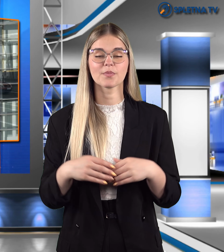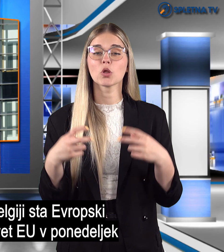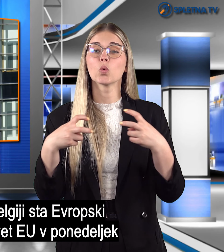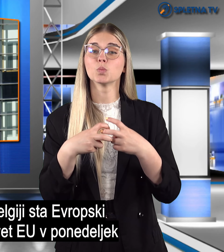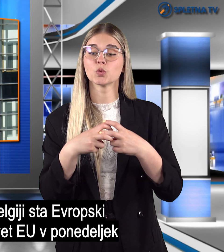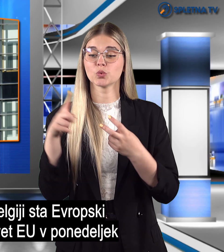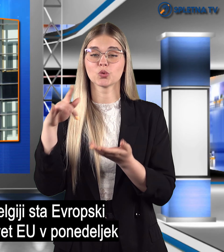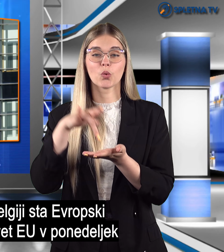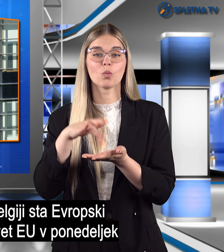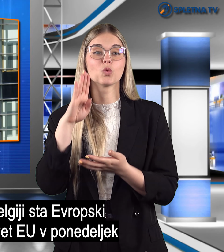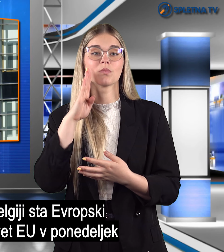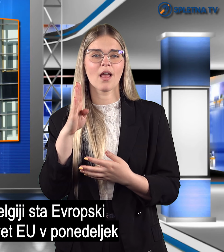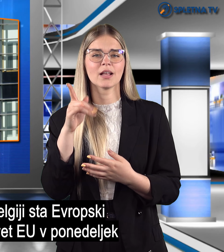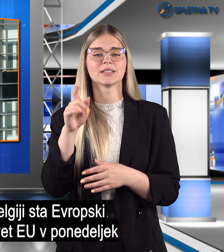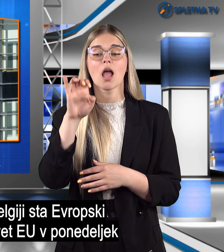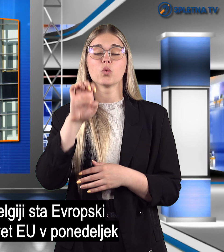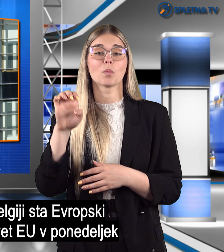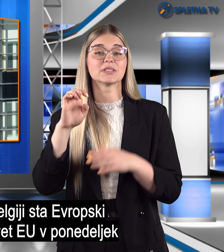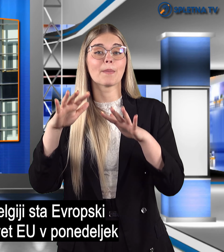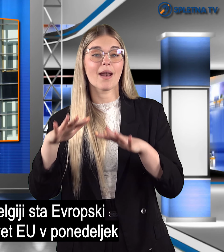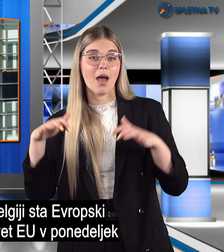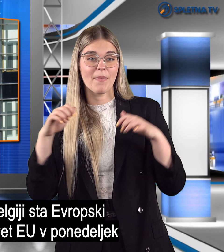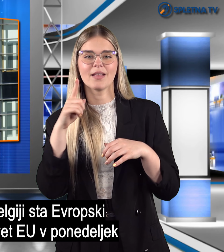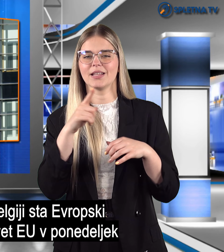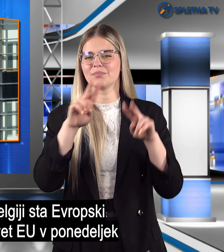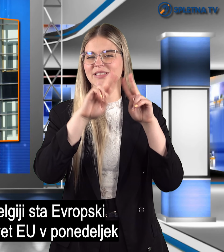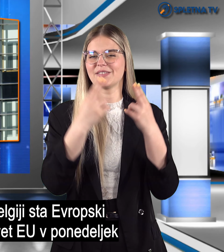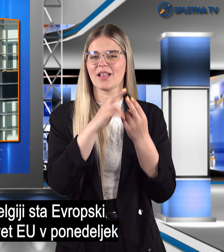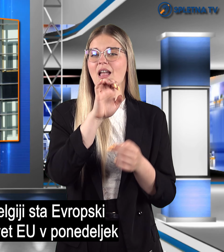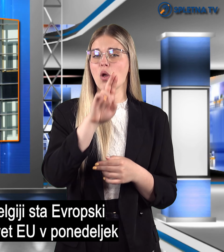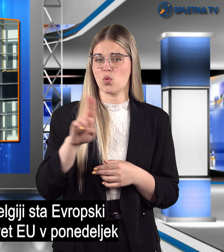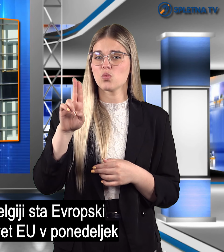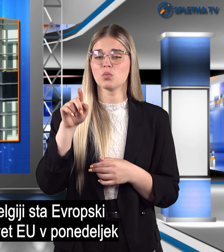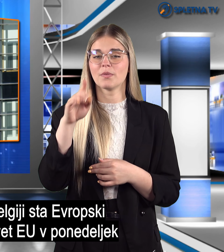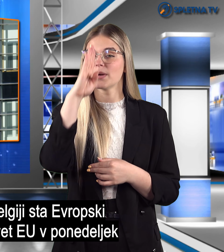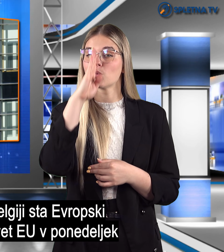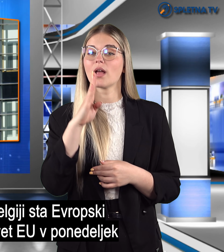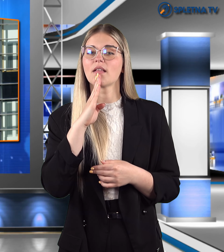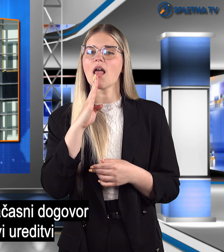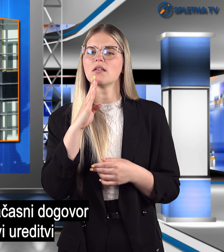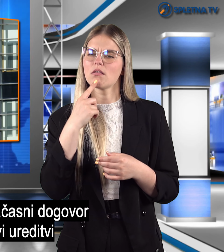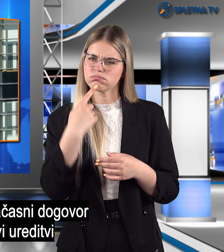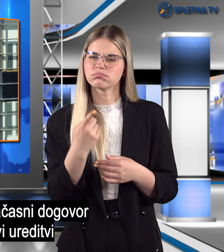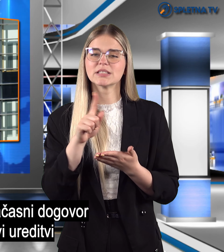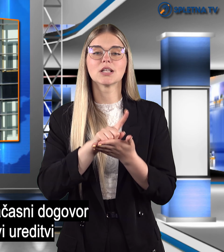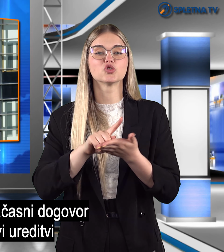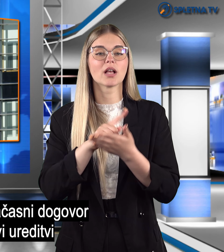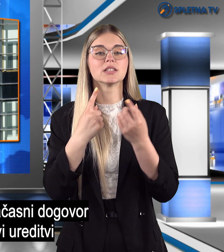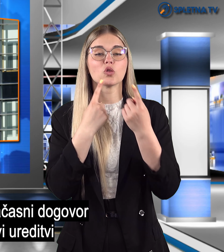V Bruslju v Belgiji sta Evropski parlament in Svet Evropske unije v ponedeljek dosegla